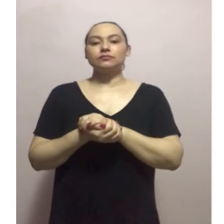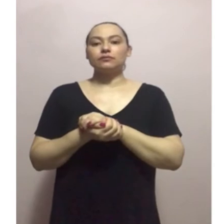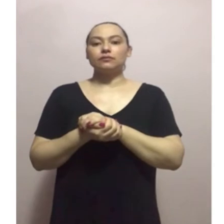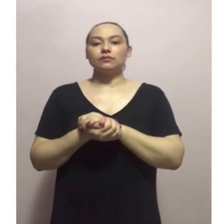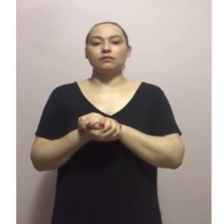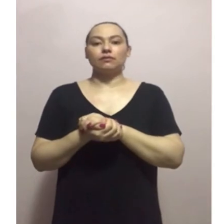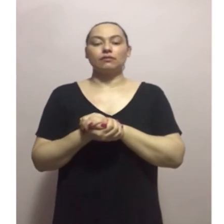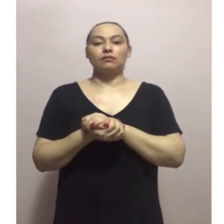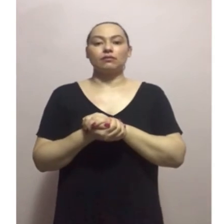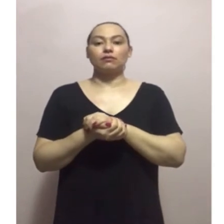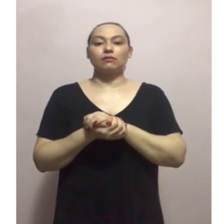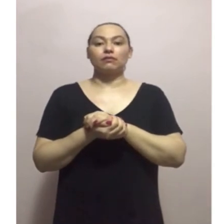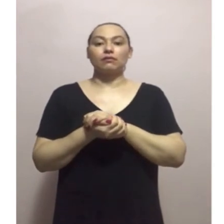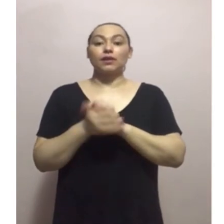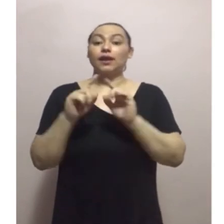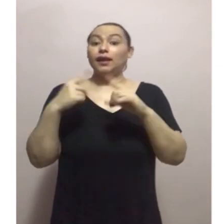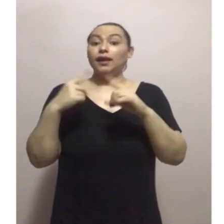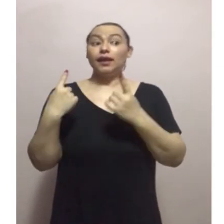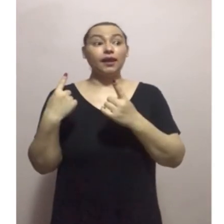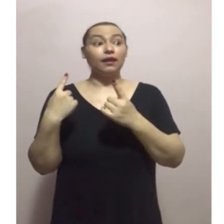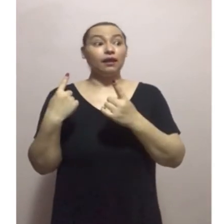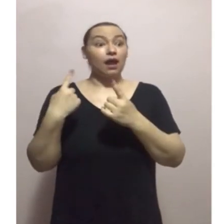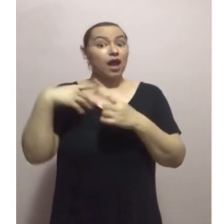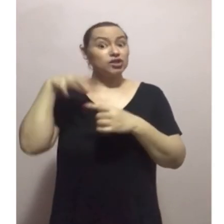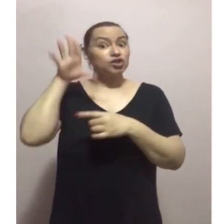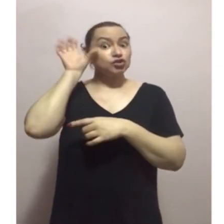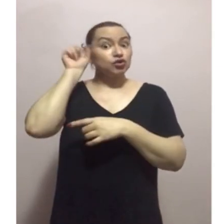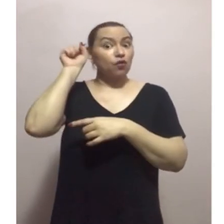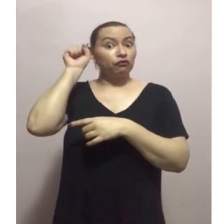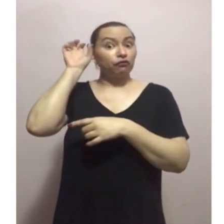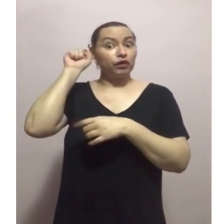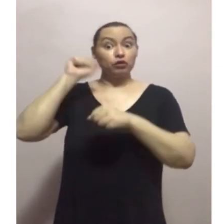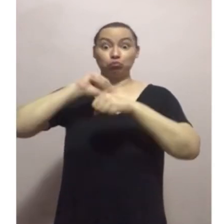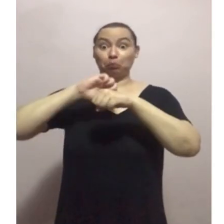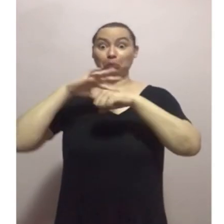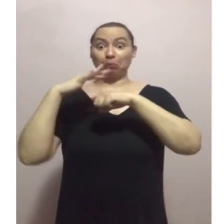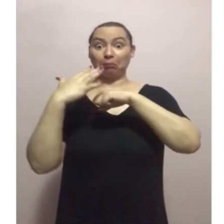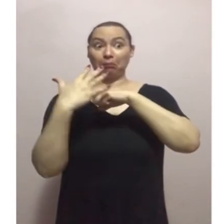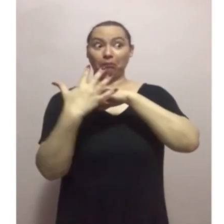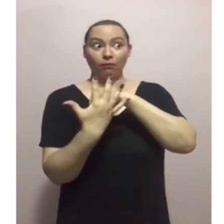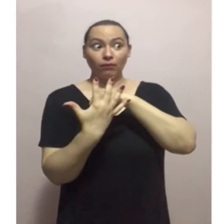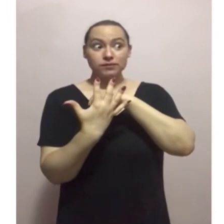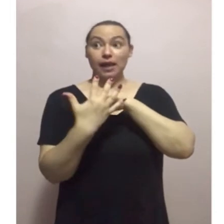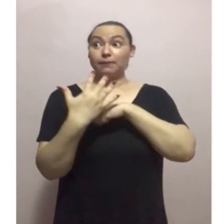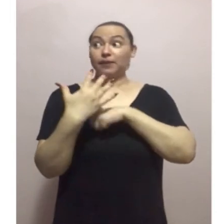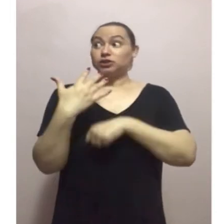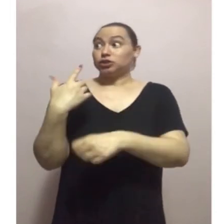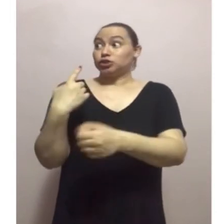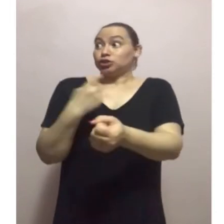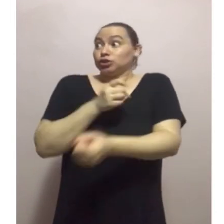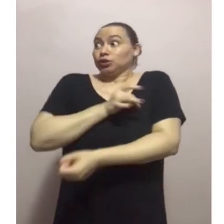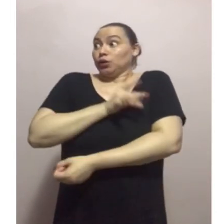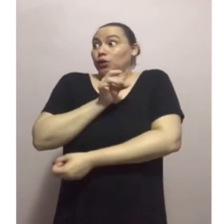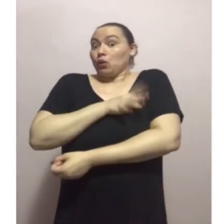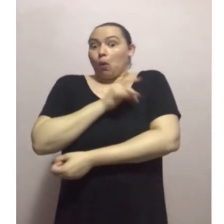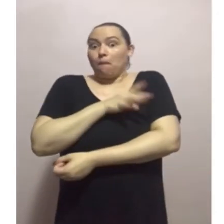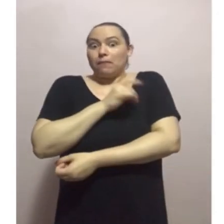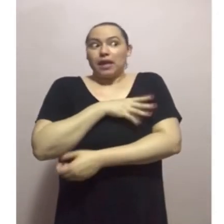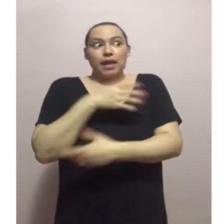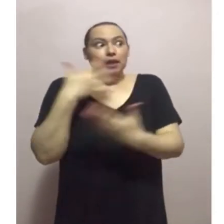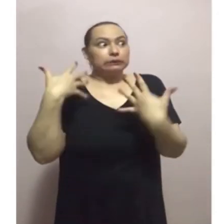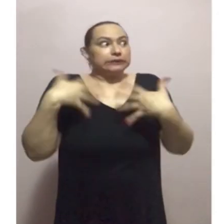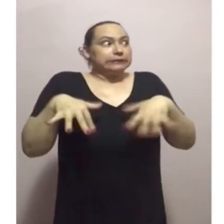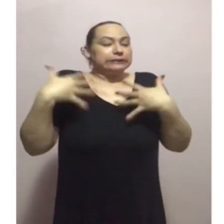E e a gente ouvindo falar da pandemia, né? E começando a cair a ficha do que estava